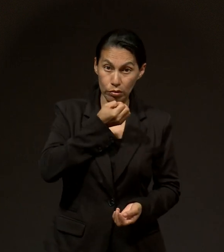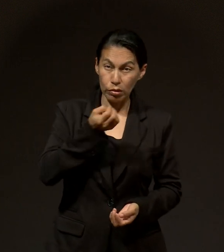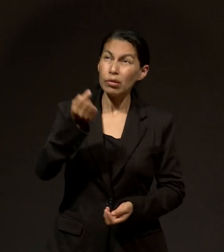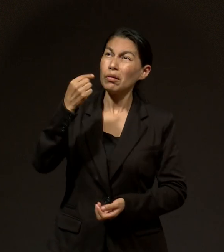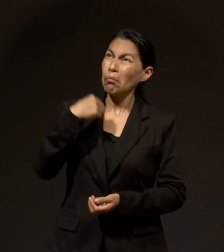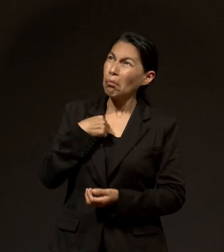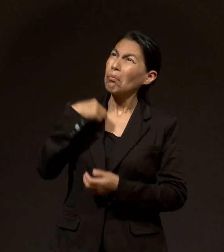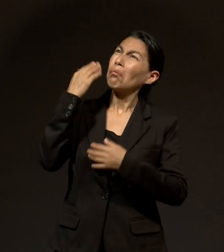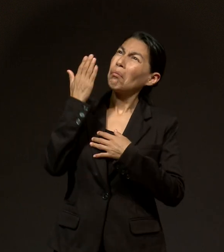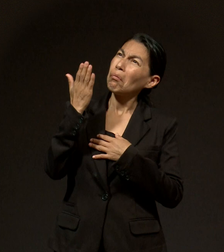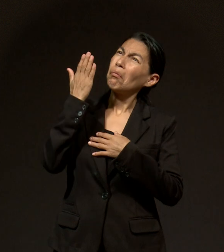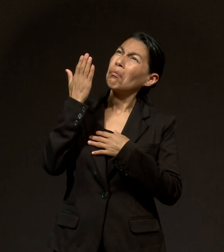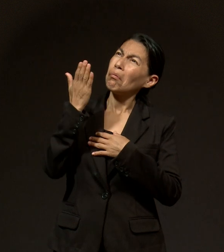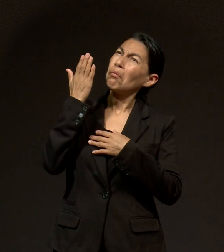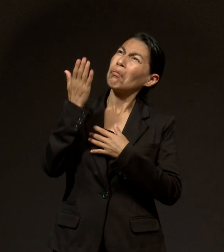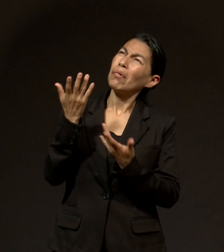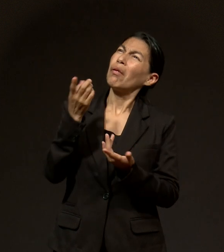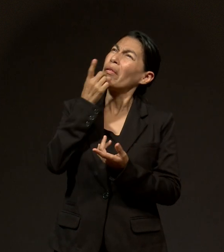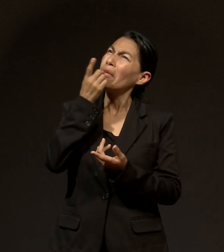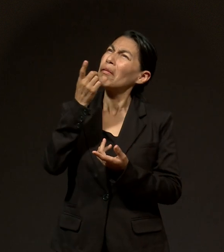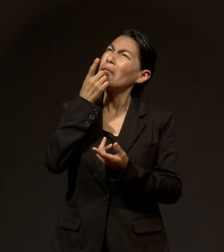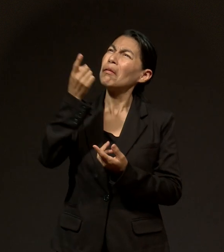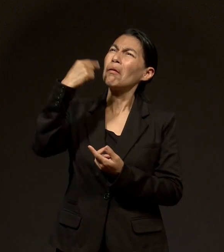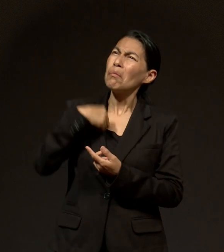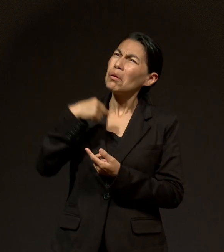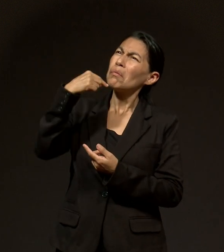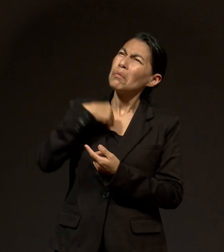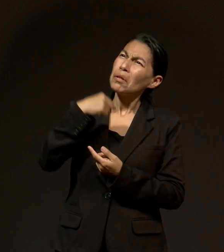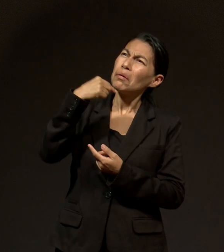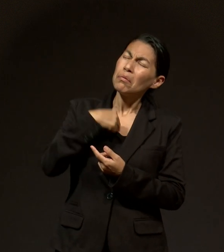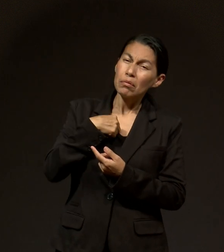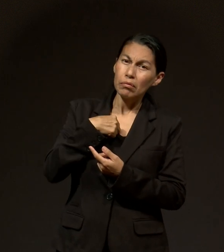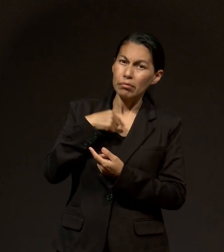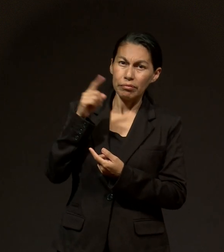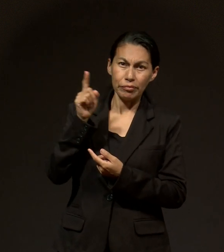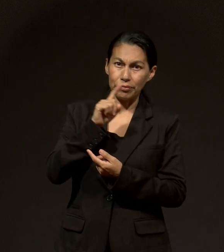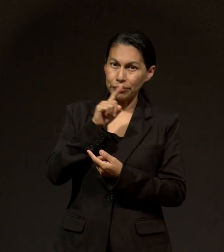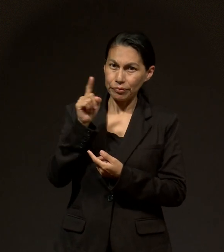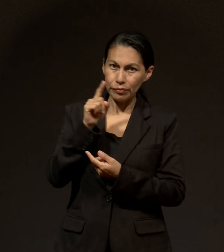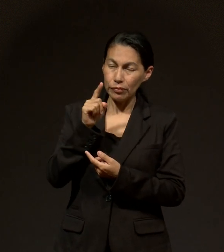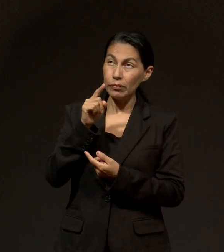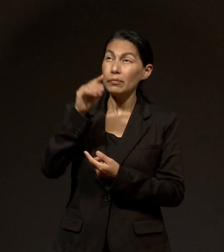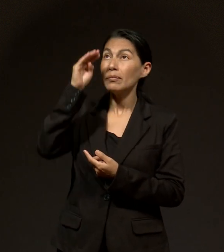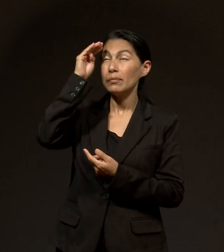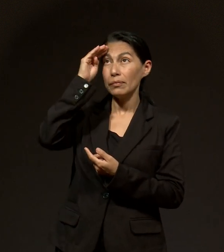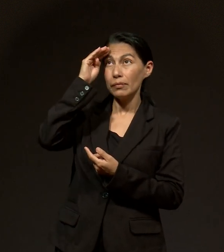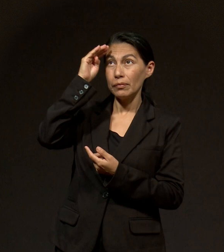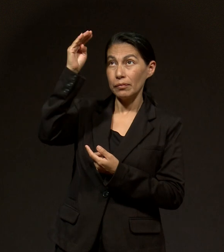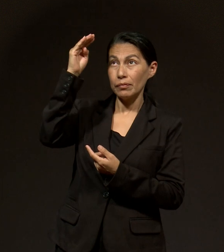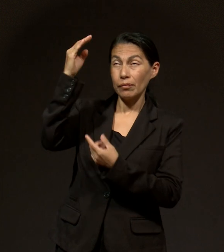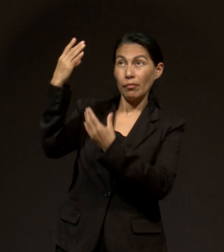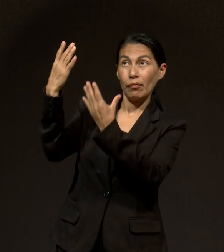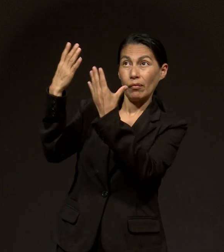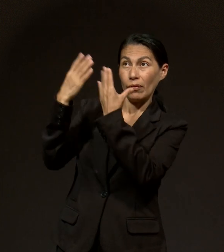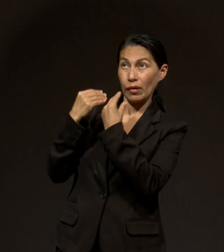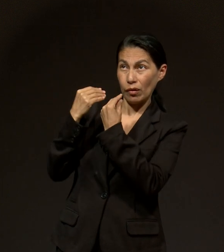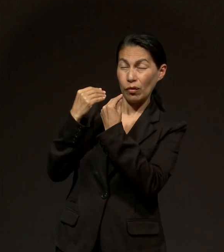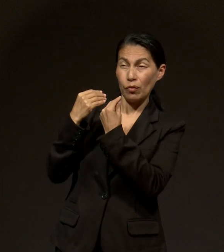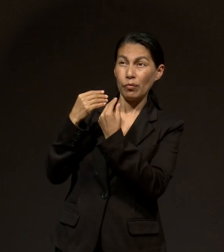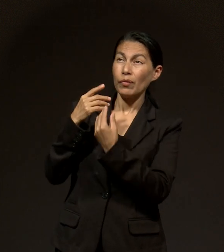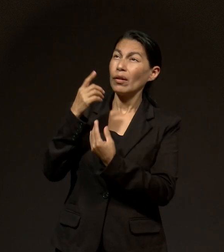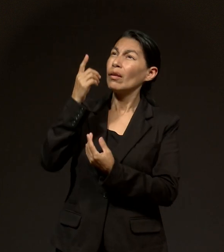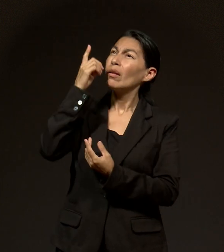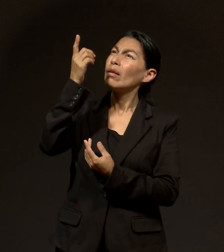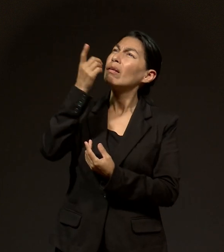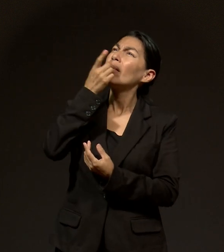centrados en nosotros mismos, el Señor nos enseñó a que la